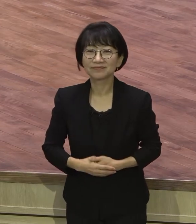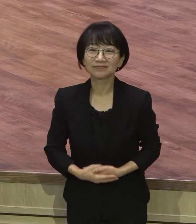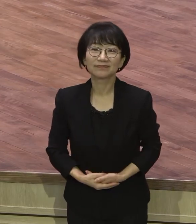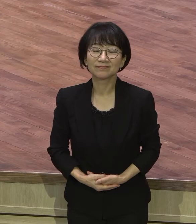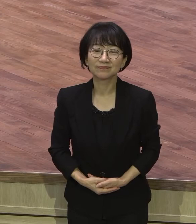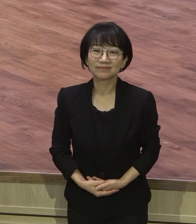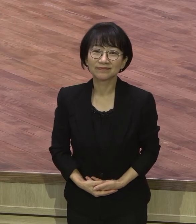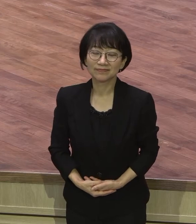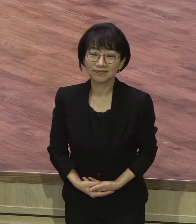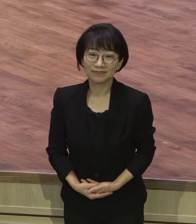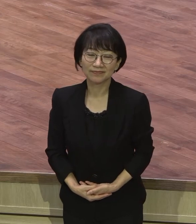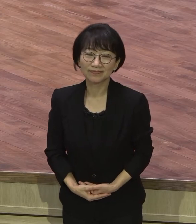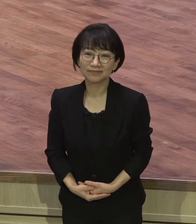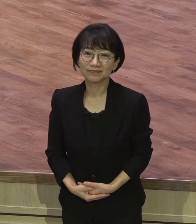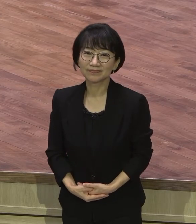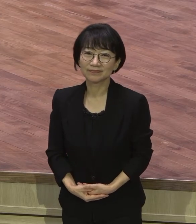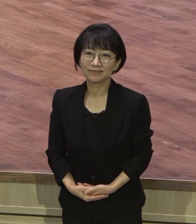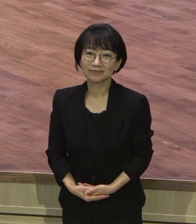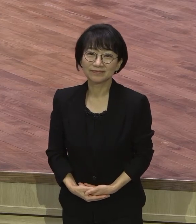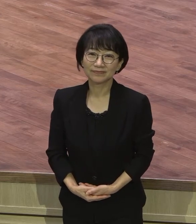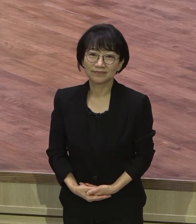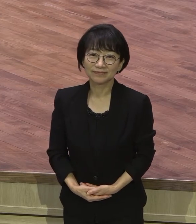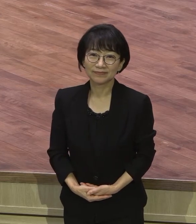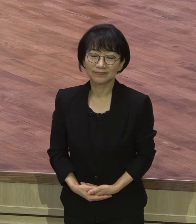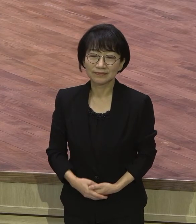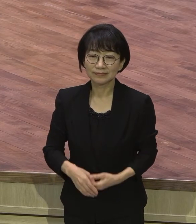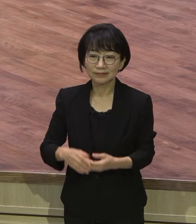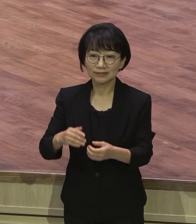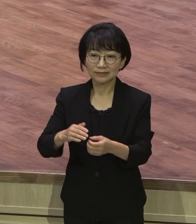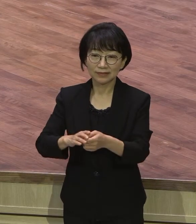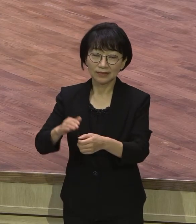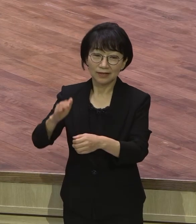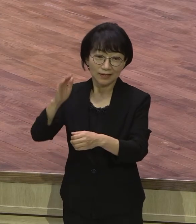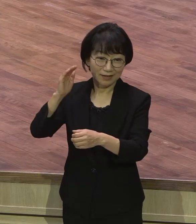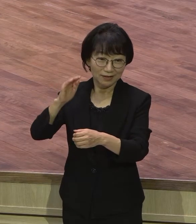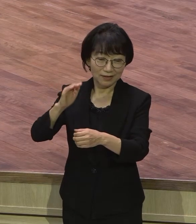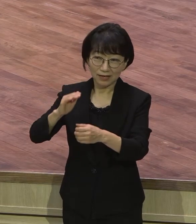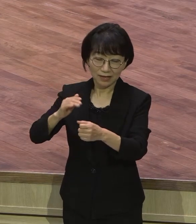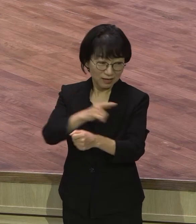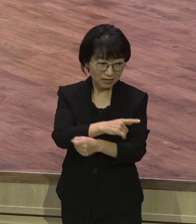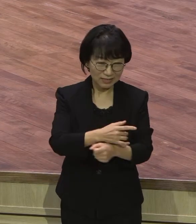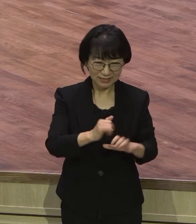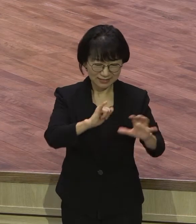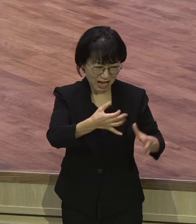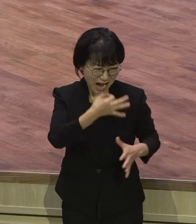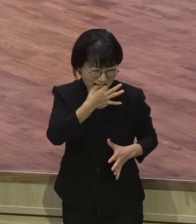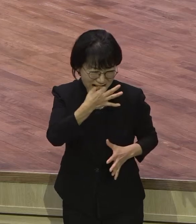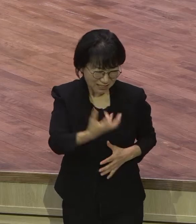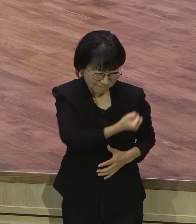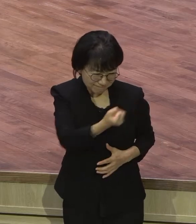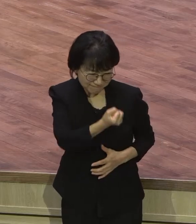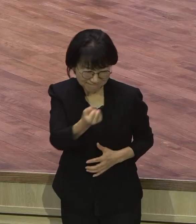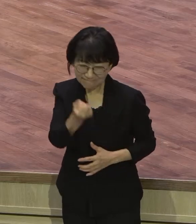그리고 천국 체질 되겠어요? 천국 백성 체질. 천국 들어가면 얼마나 어색하겠어.